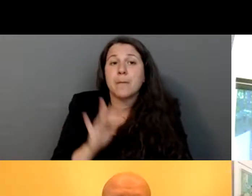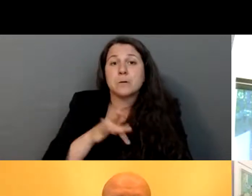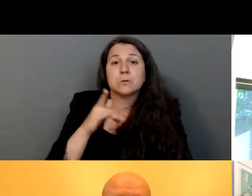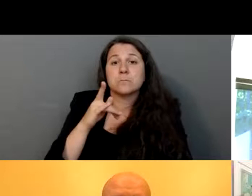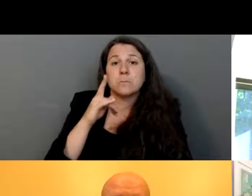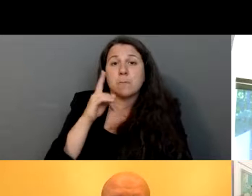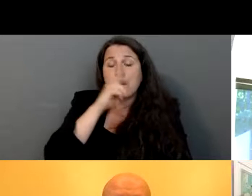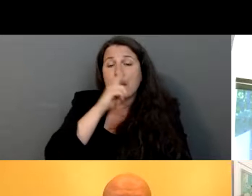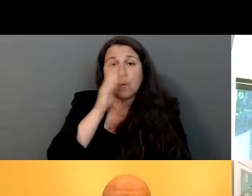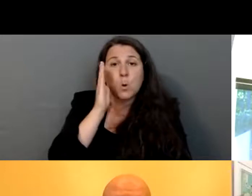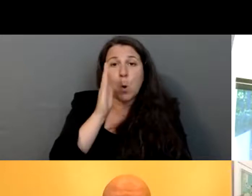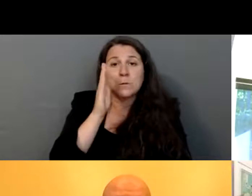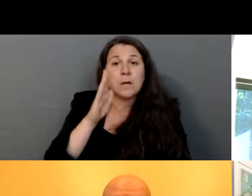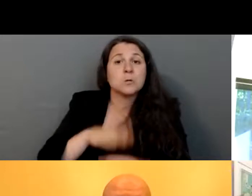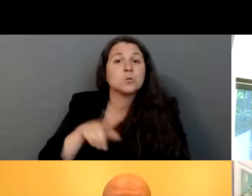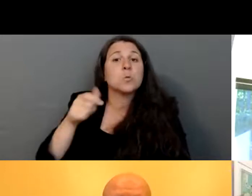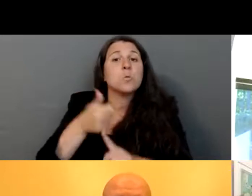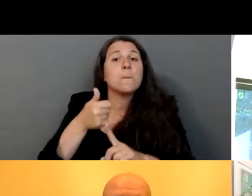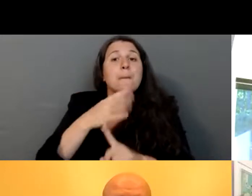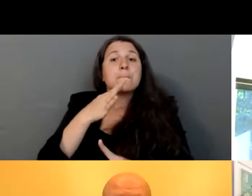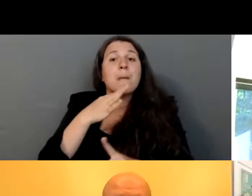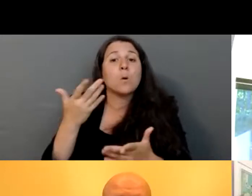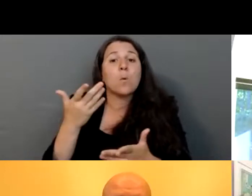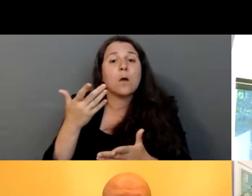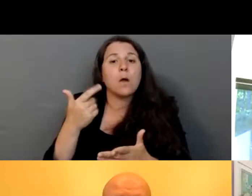de me concentrer vraiment sur ce qu'il a dit, puis j'aurais bien voulu avoir